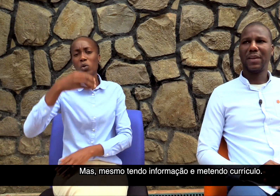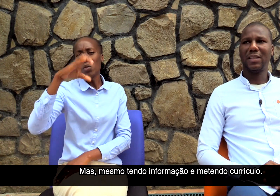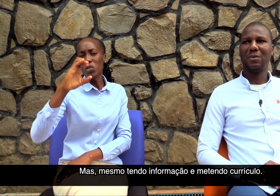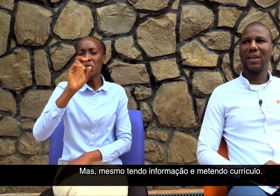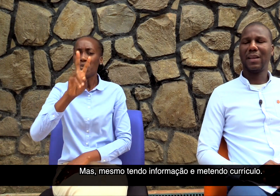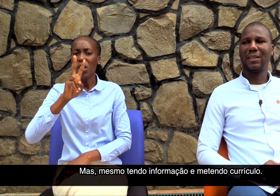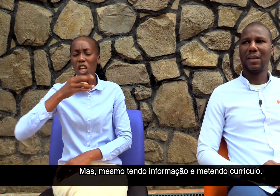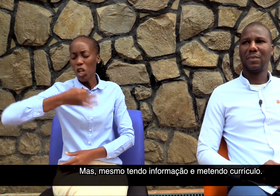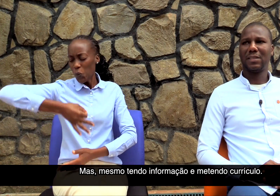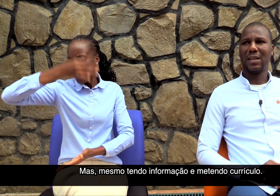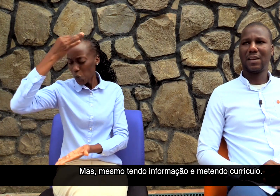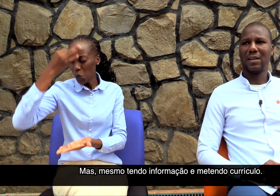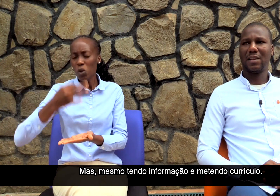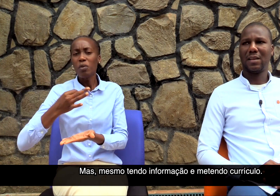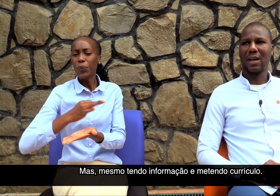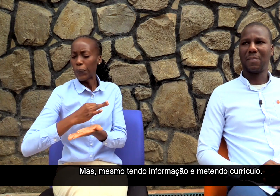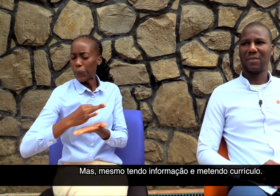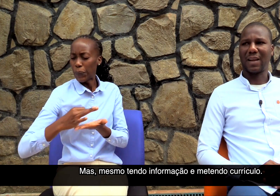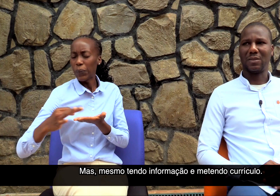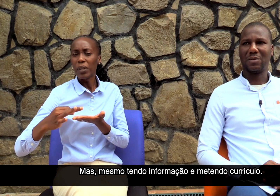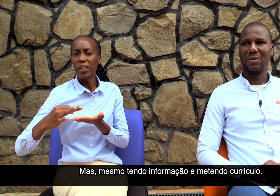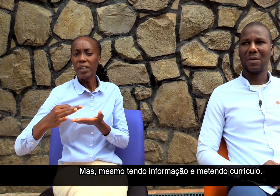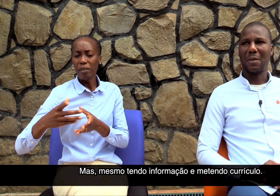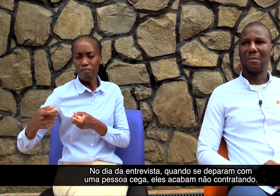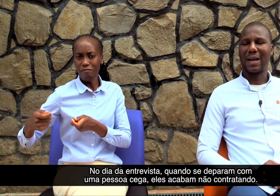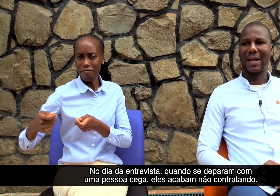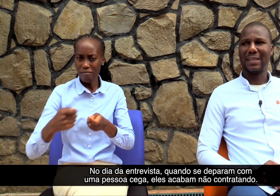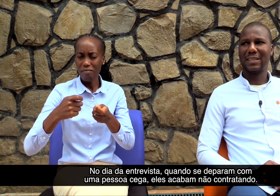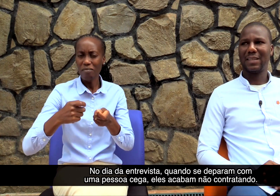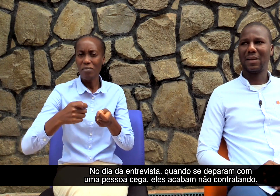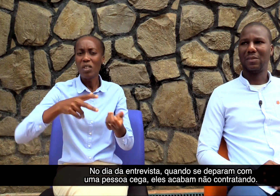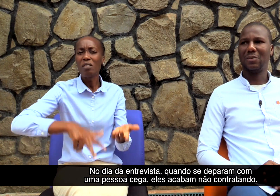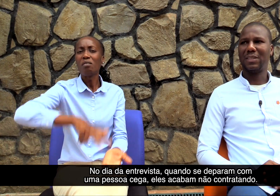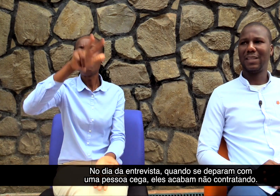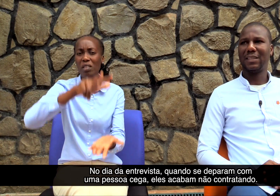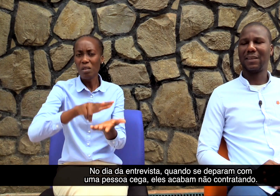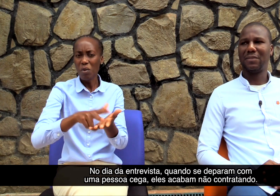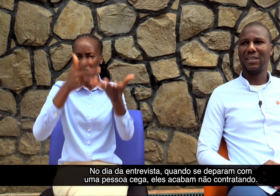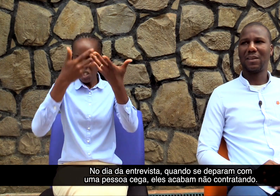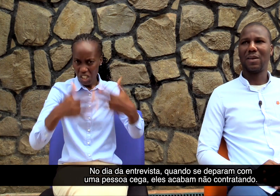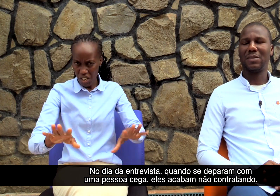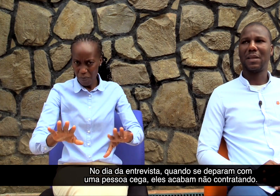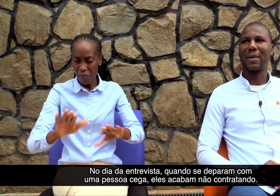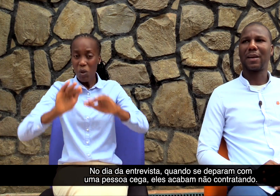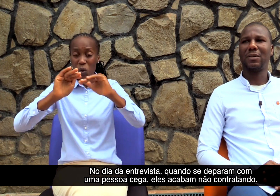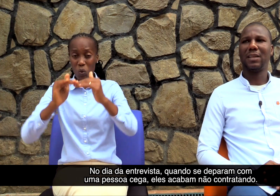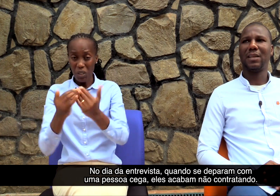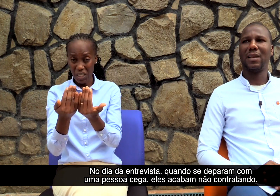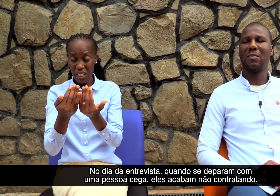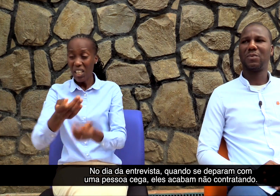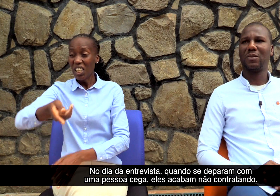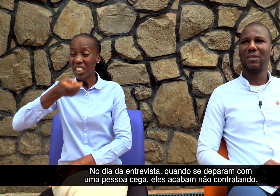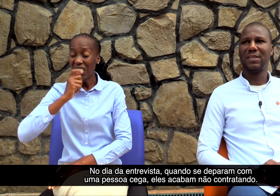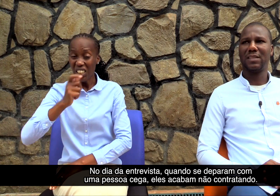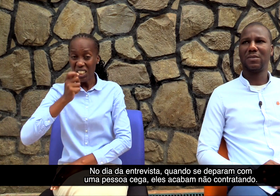ser bonito e ele até pode ser aprovado. Mas, no dia da entrevista, quando se deparam que